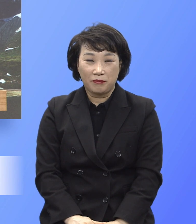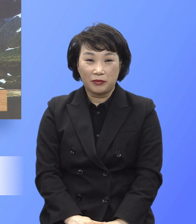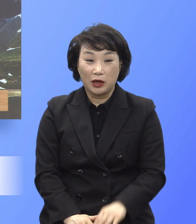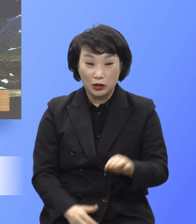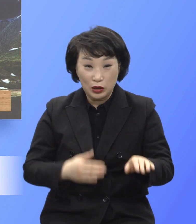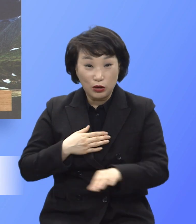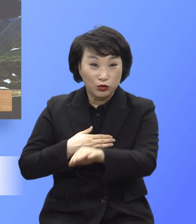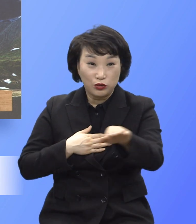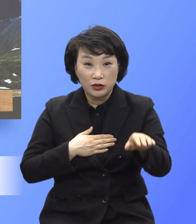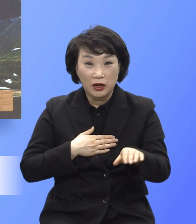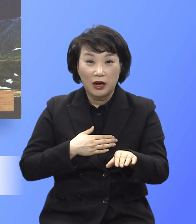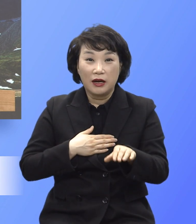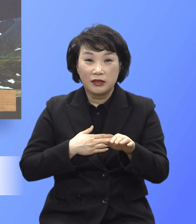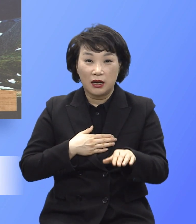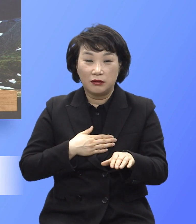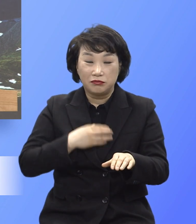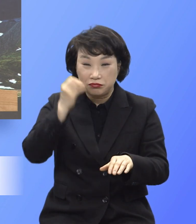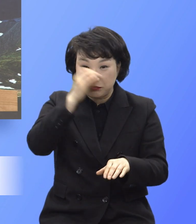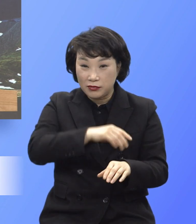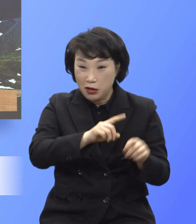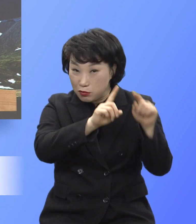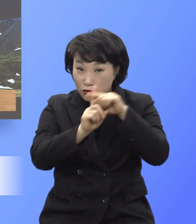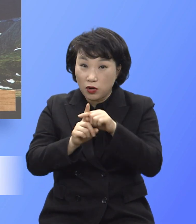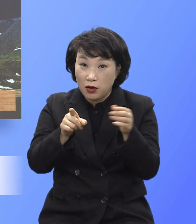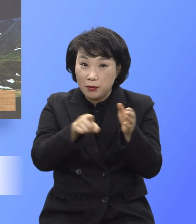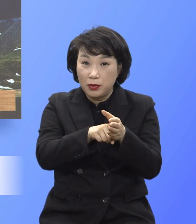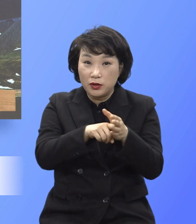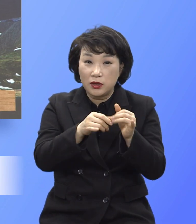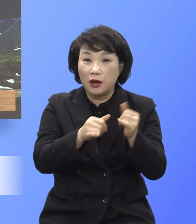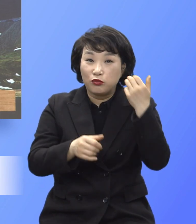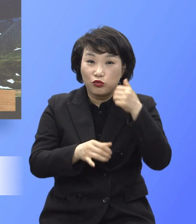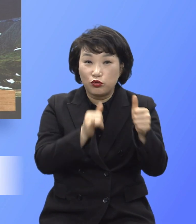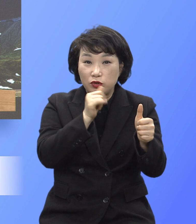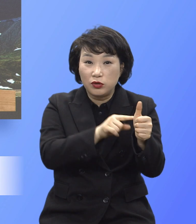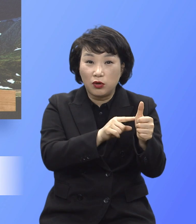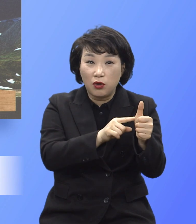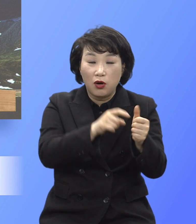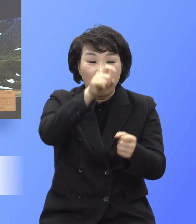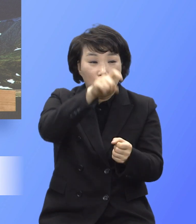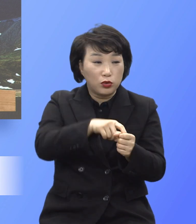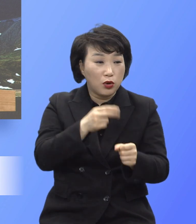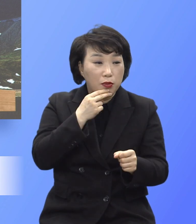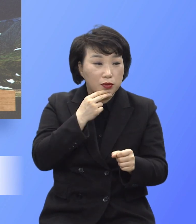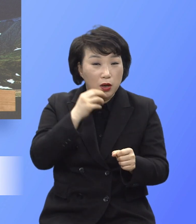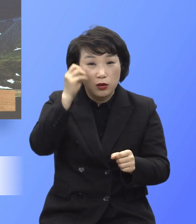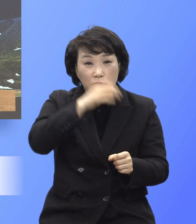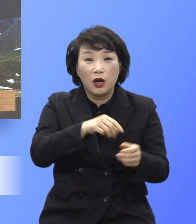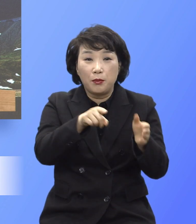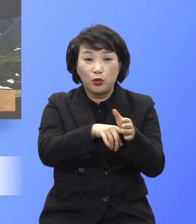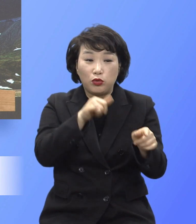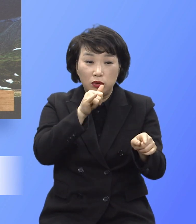근데 우리가 그냥 무턱대고 믿는 사람, 목적 없이 믿는 사람,